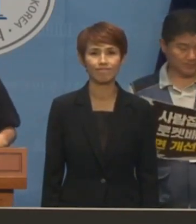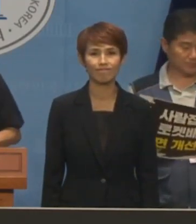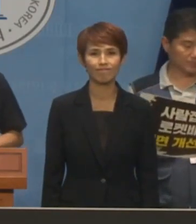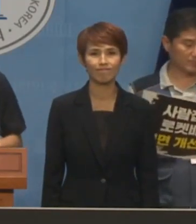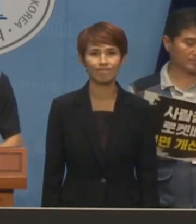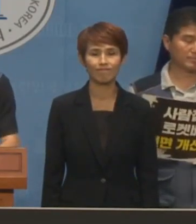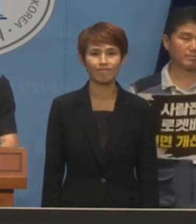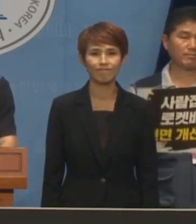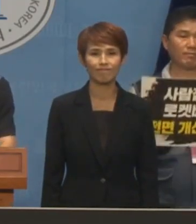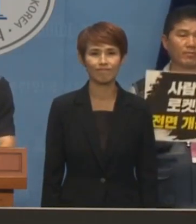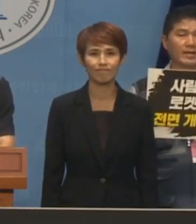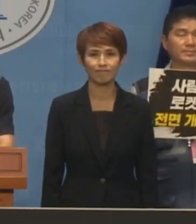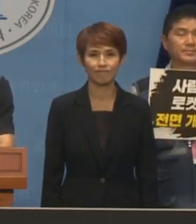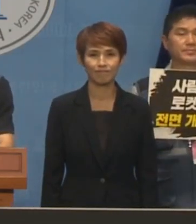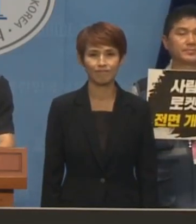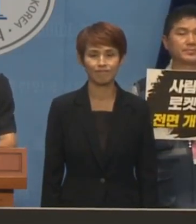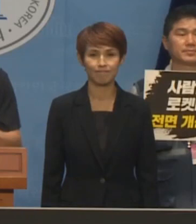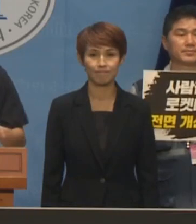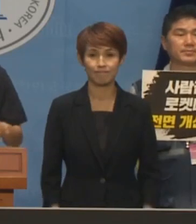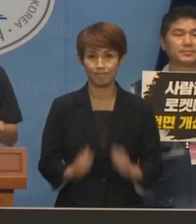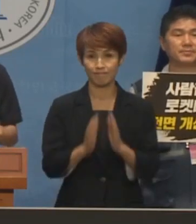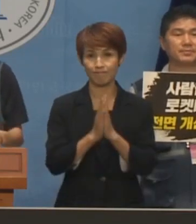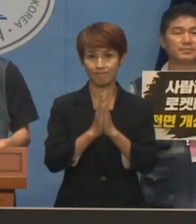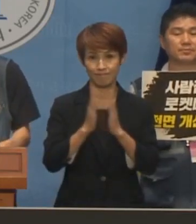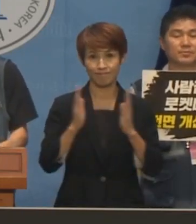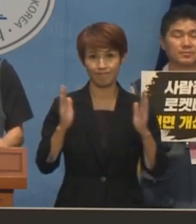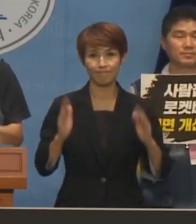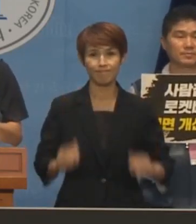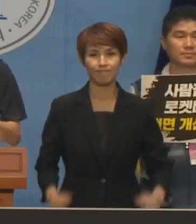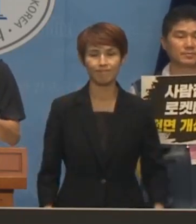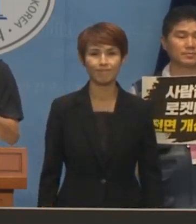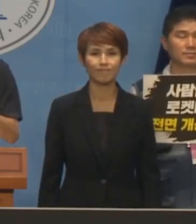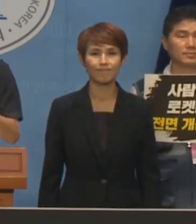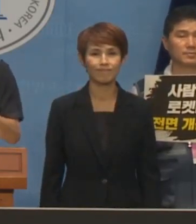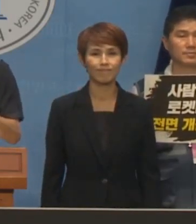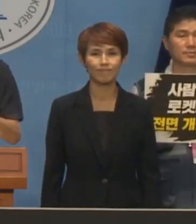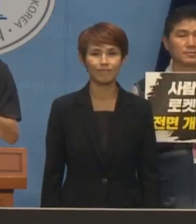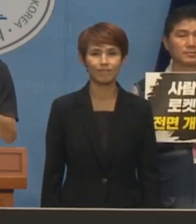쓰겠습니다네 바로 기자회견 시작할 수 있도록 하겠습니다